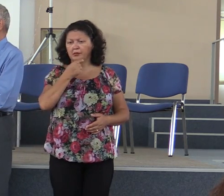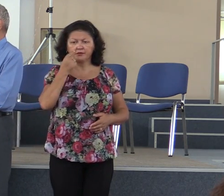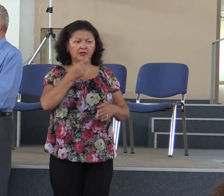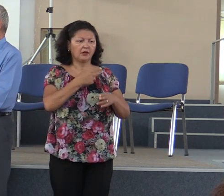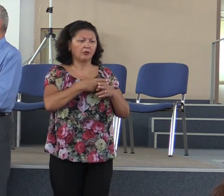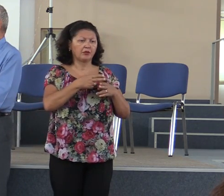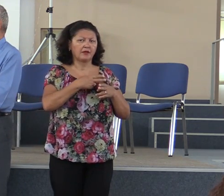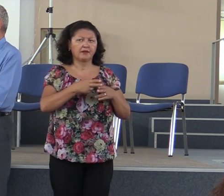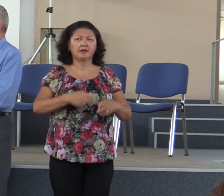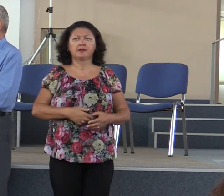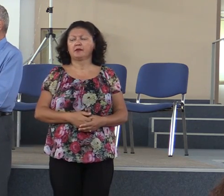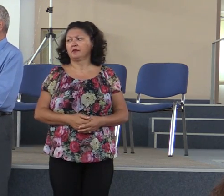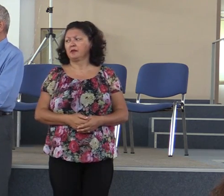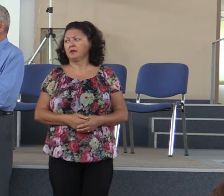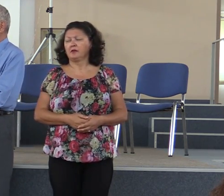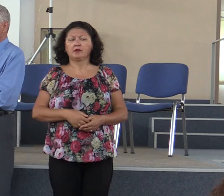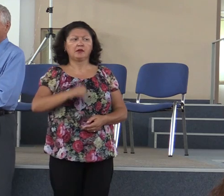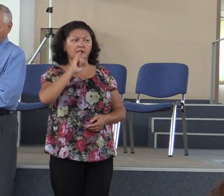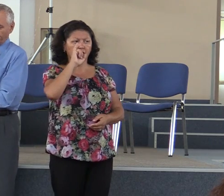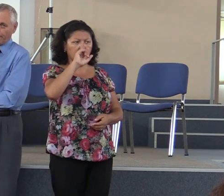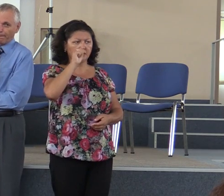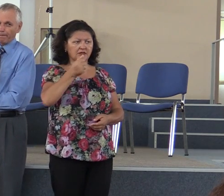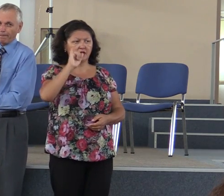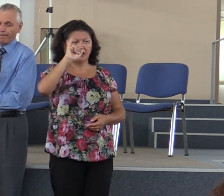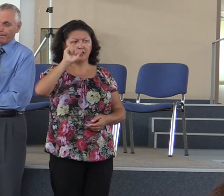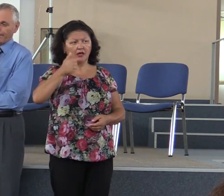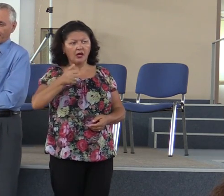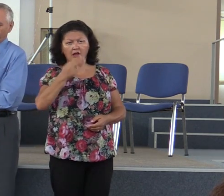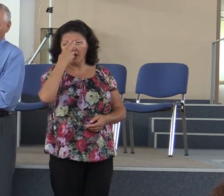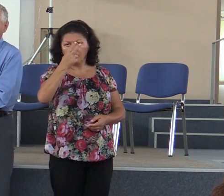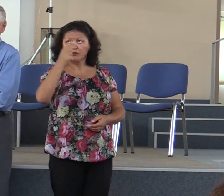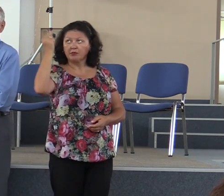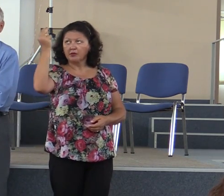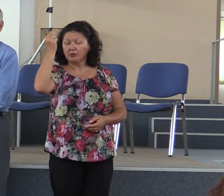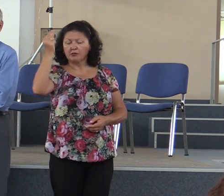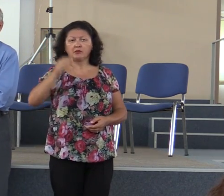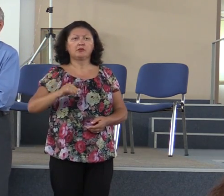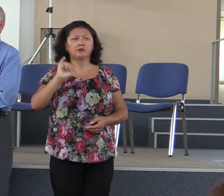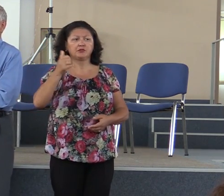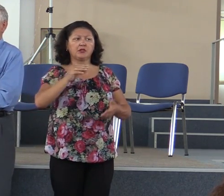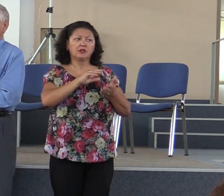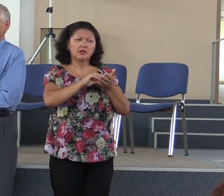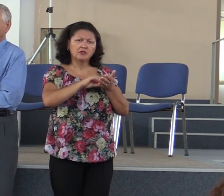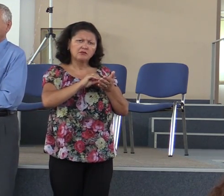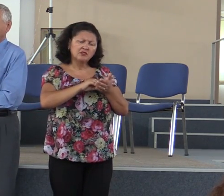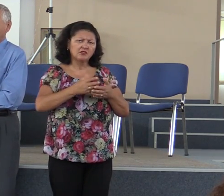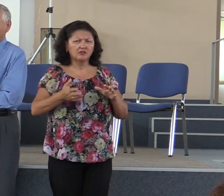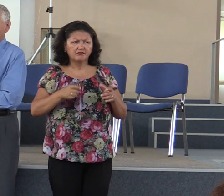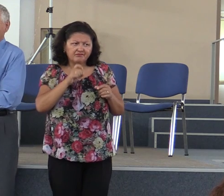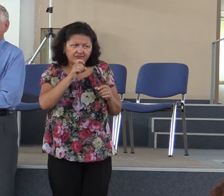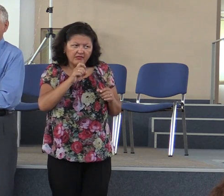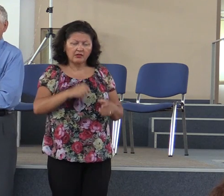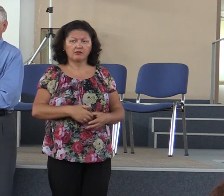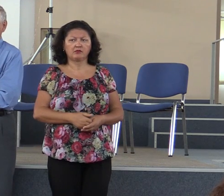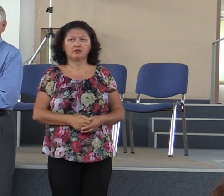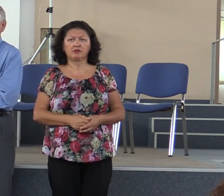Isaiah saw the Lord. Isaia l-a văzut pe Domnul. And he felt unworthy. Și s-a simțit nevrednic. And then